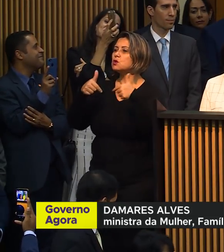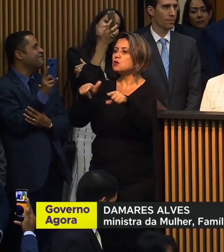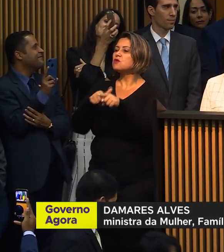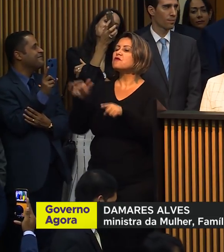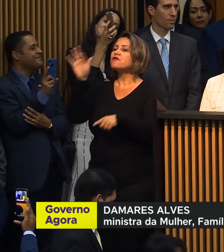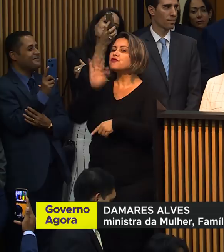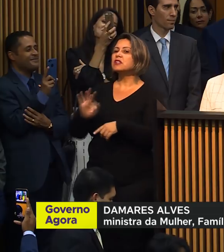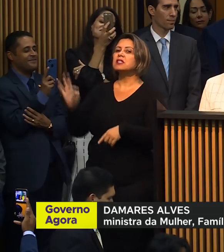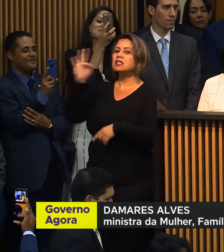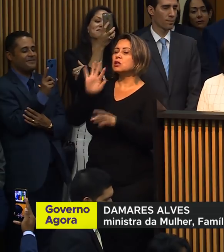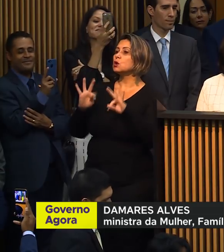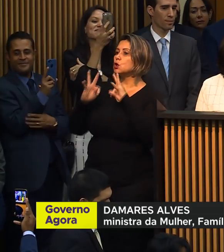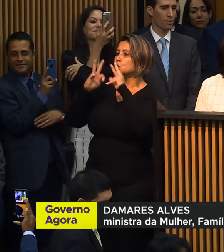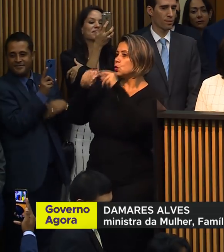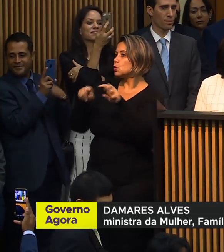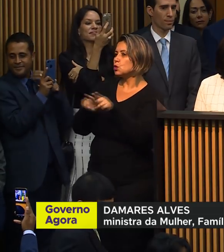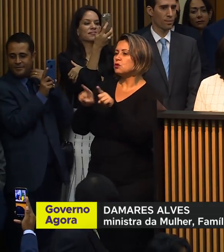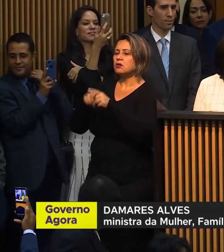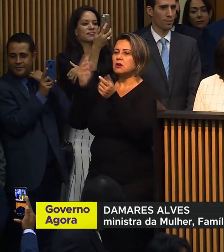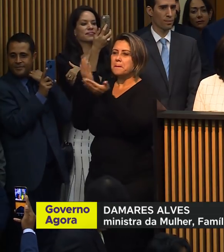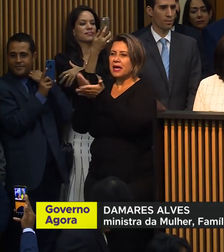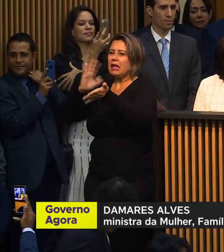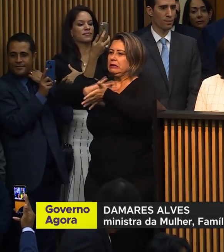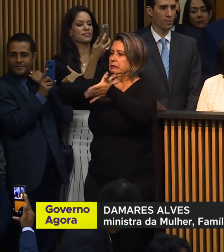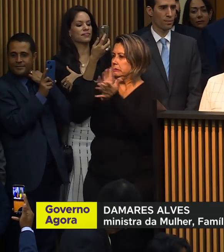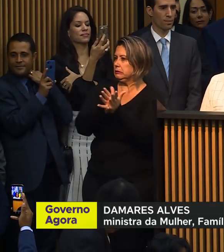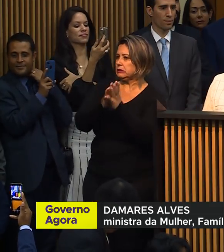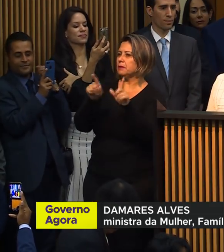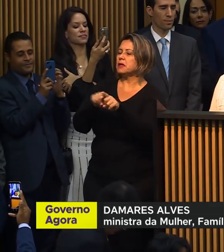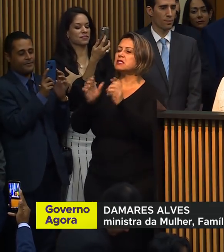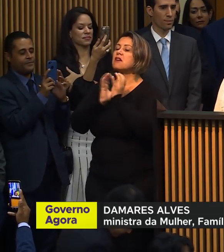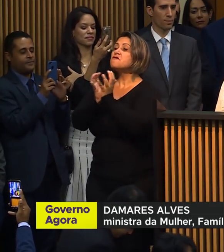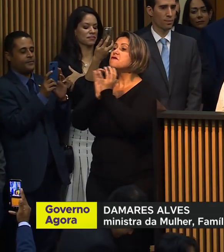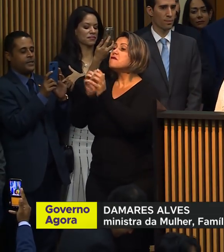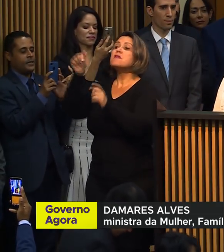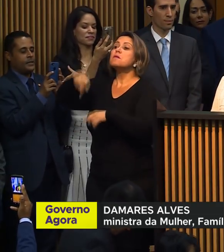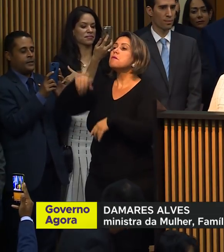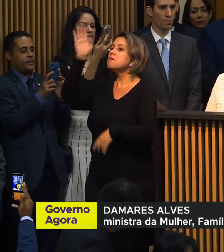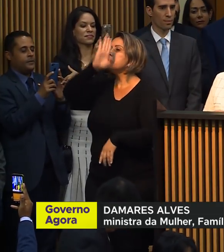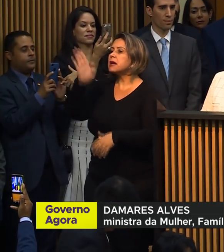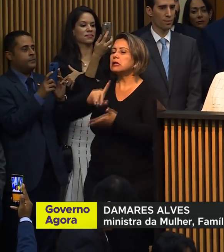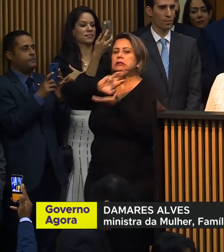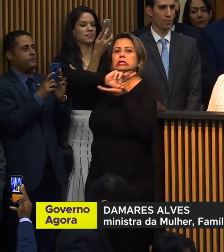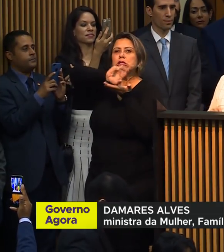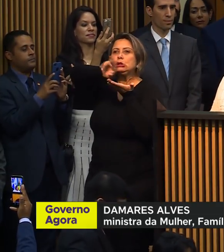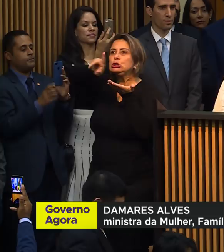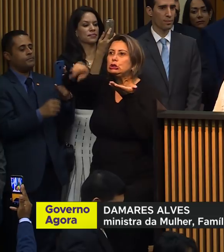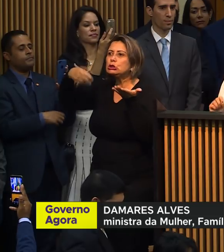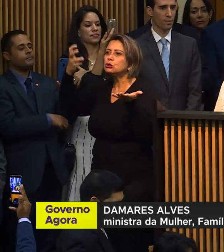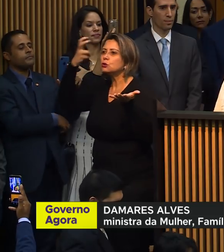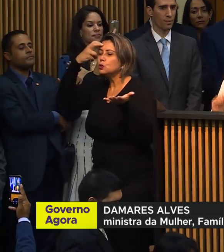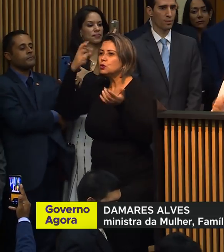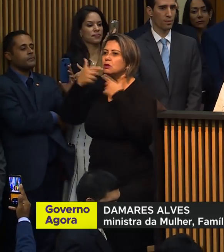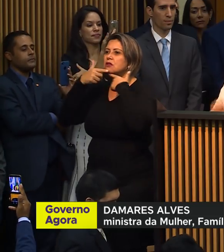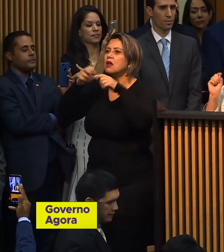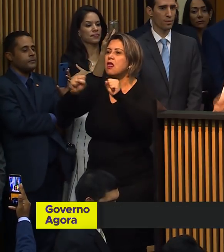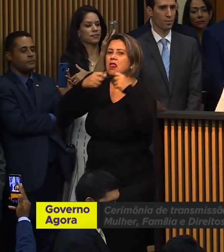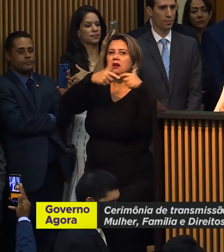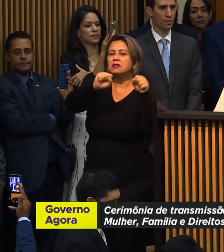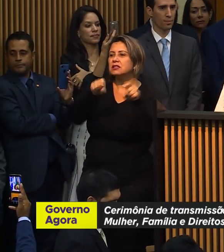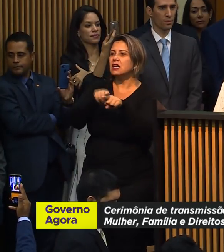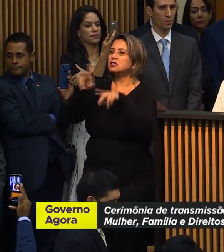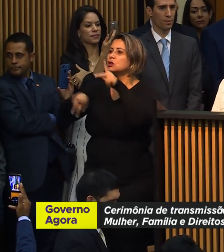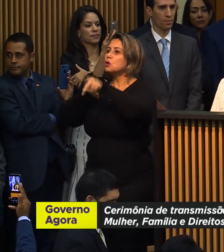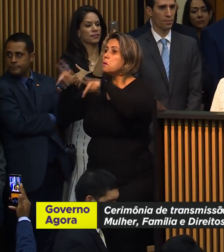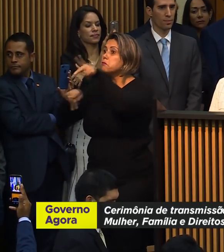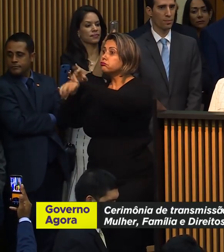federais todas as formas de discriminação. Vivemos em um país multicultural, com vários credos, línguas, cores, crenças,